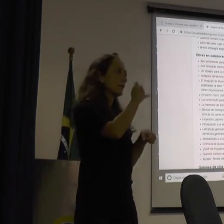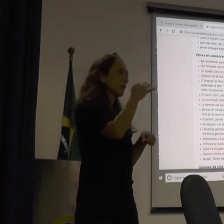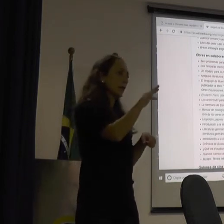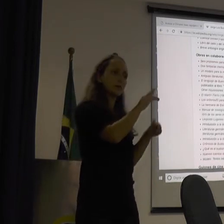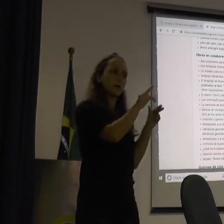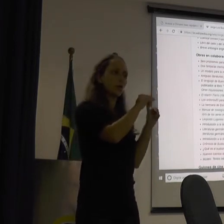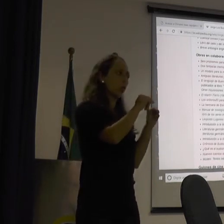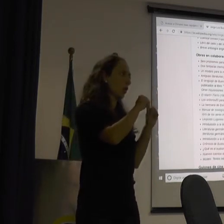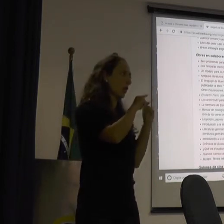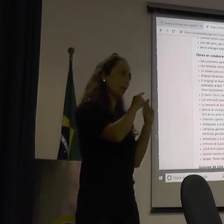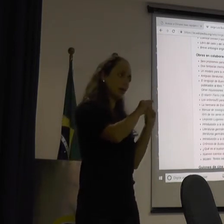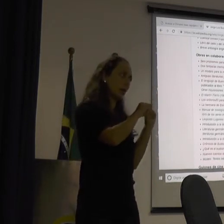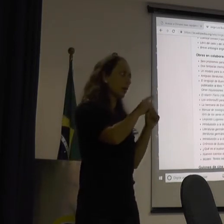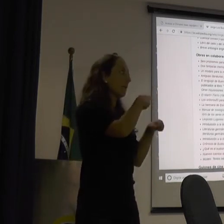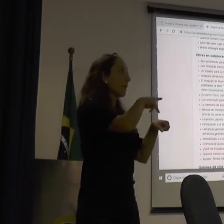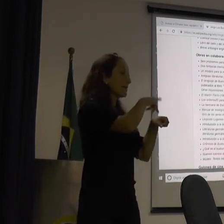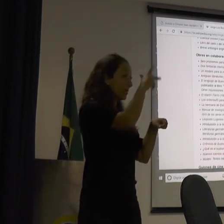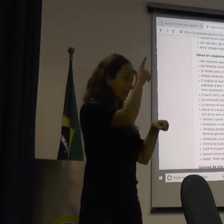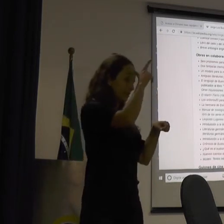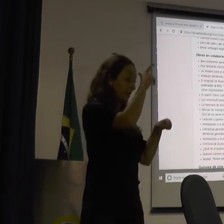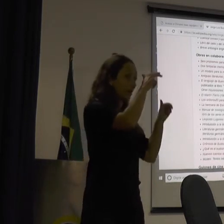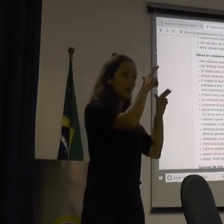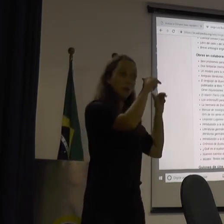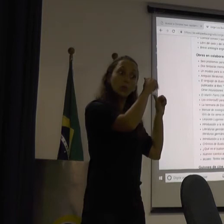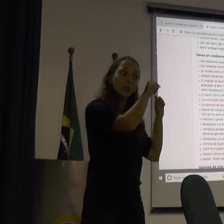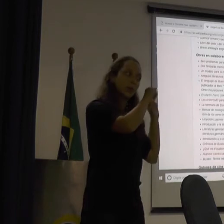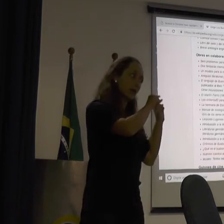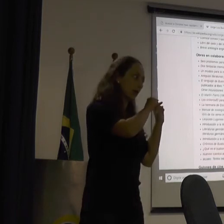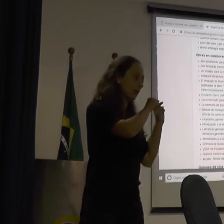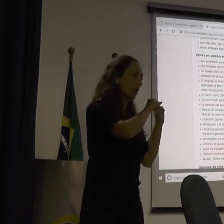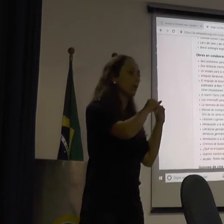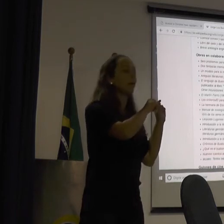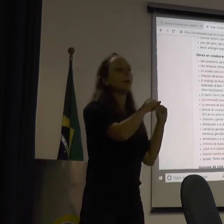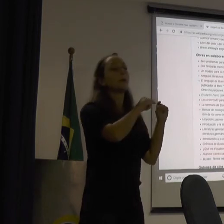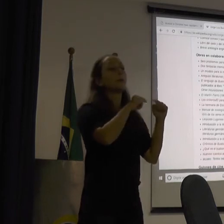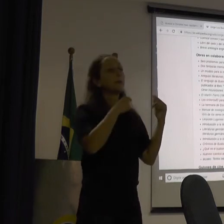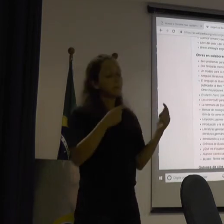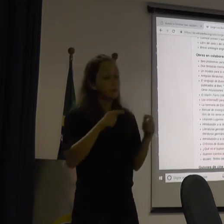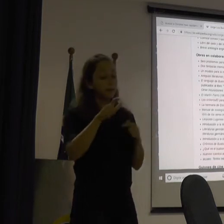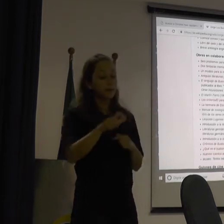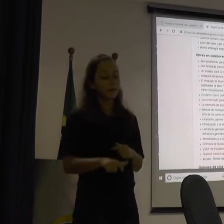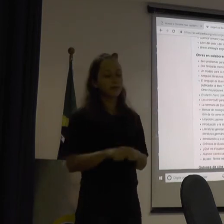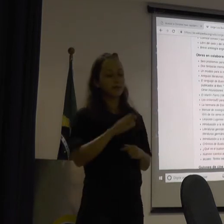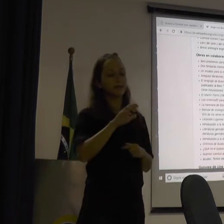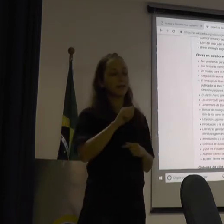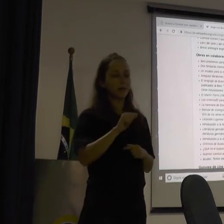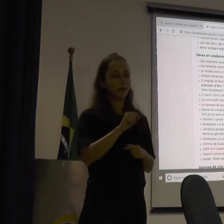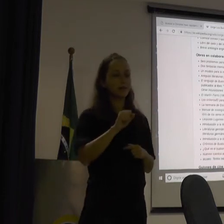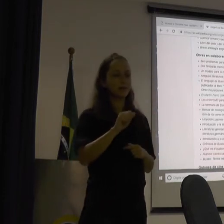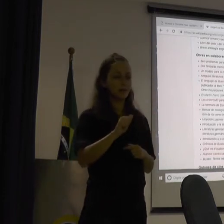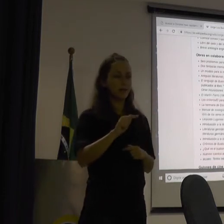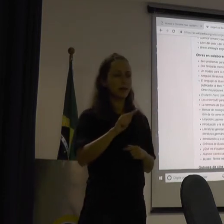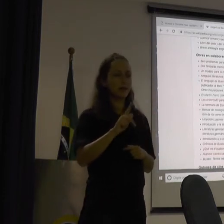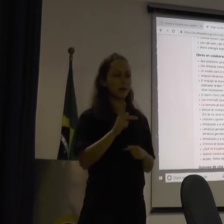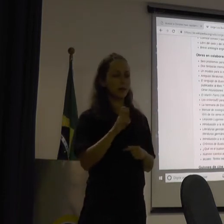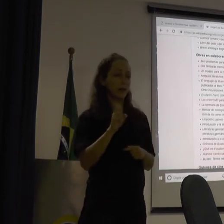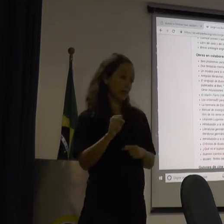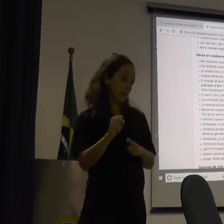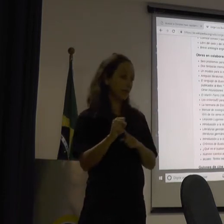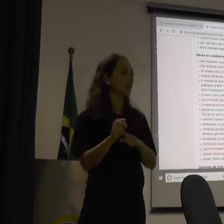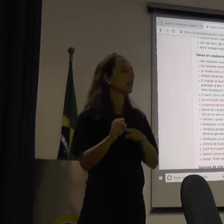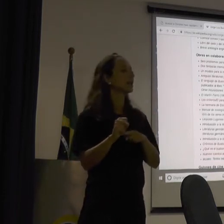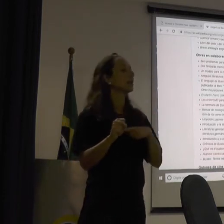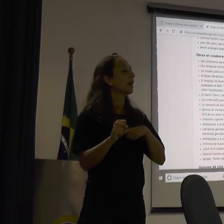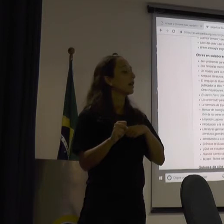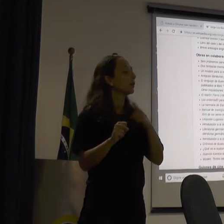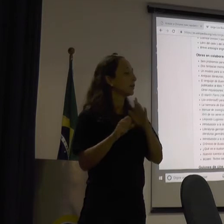jeito nenhum, eu tenho impressão. E o Bioy Casares explica isso em uma página desse